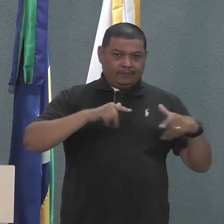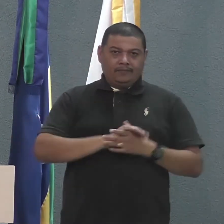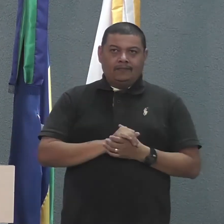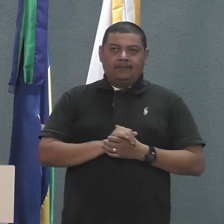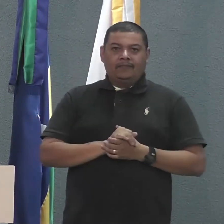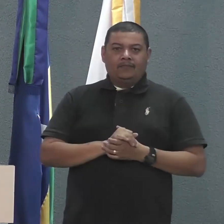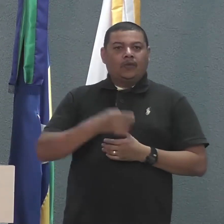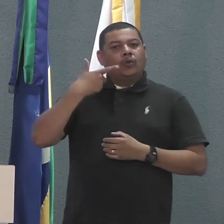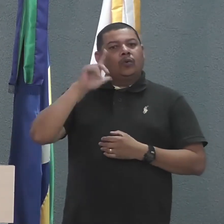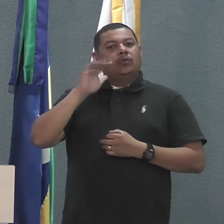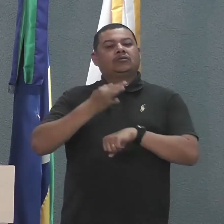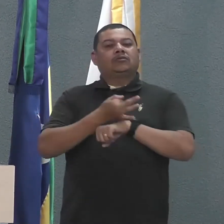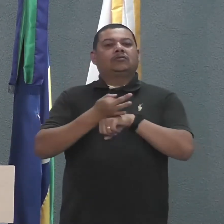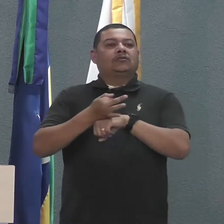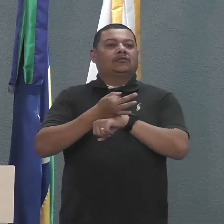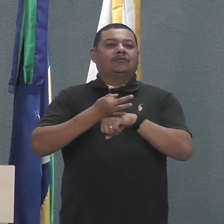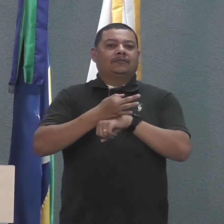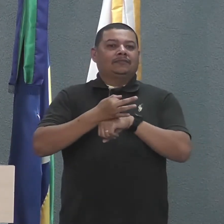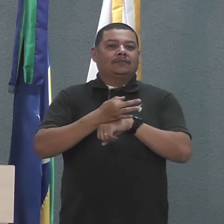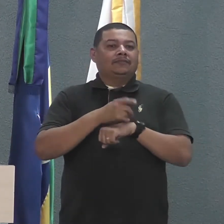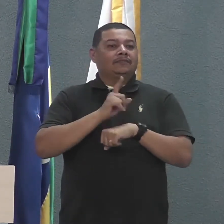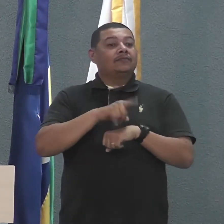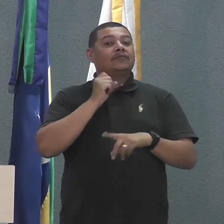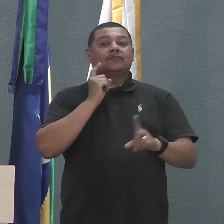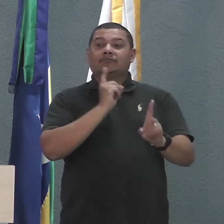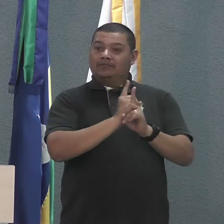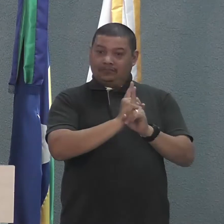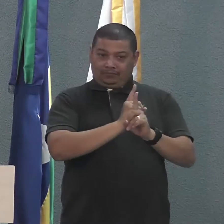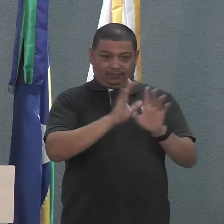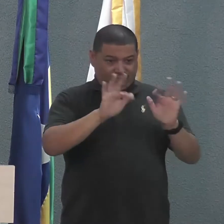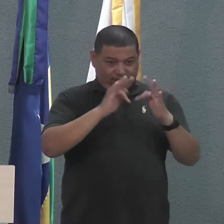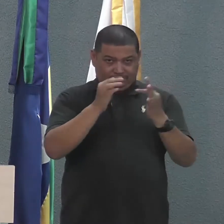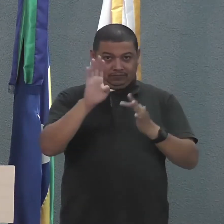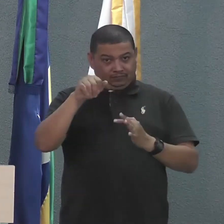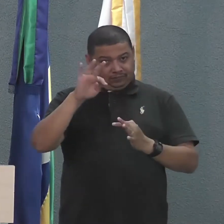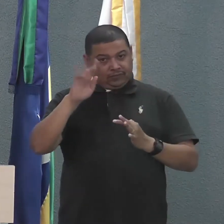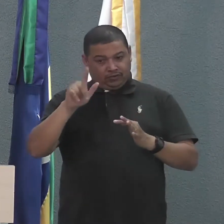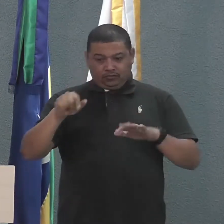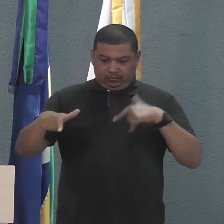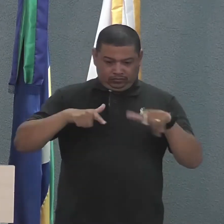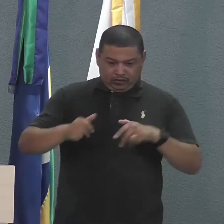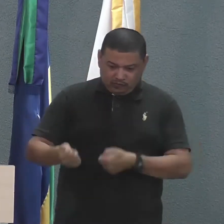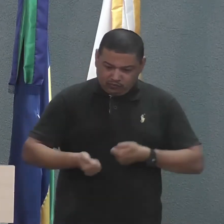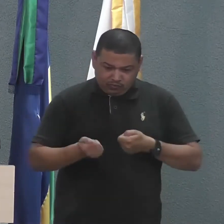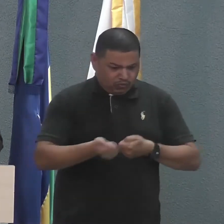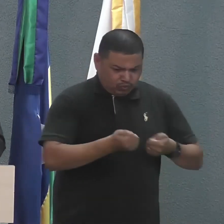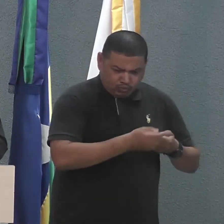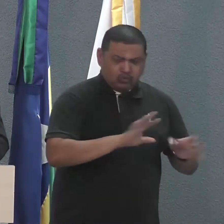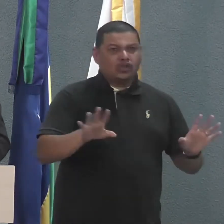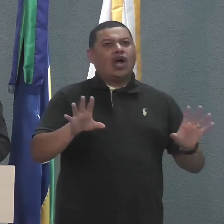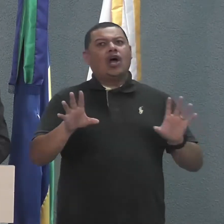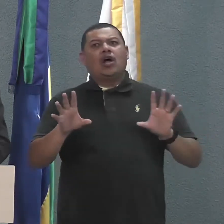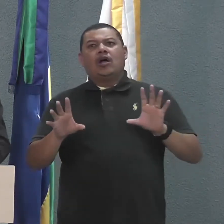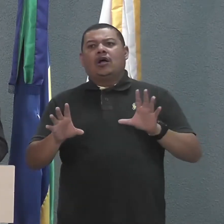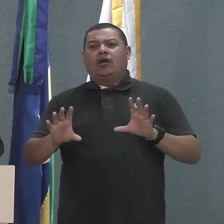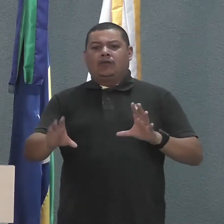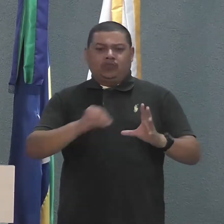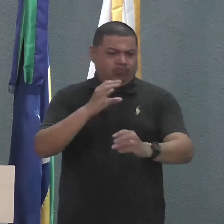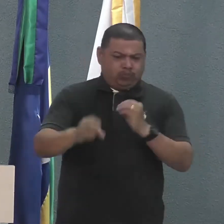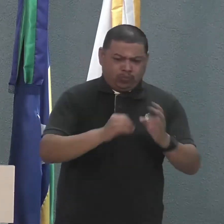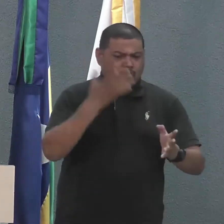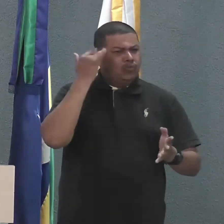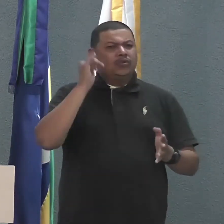pleno feriadão, quem que eu encontro lá? A família Bento, na roça, colhendo cabotiá, que é aquela